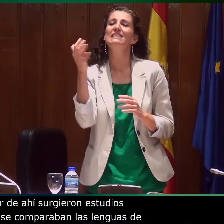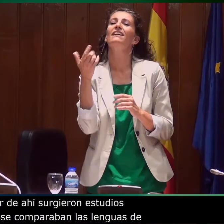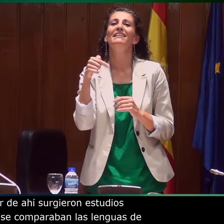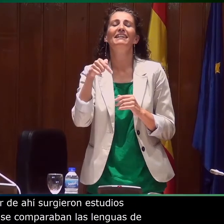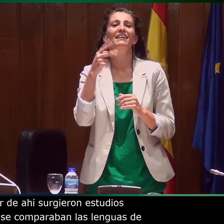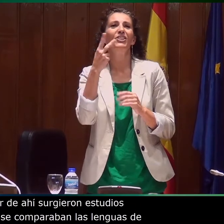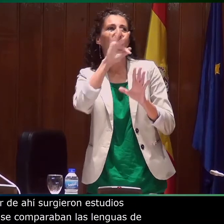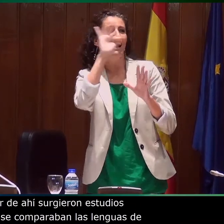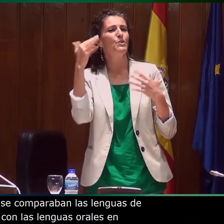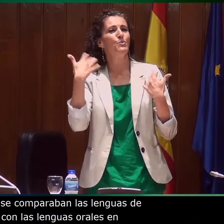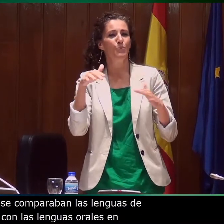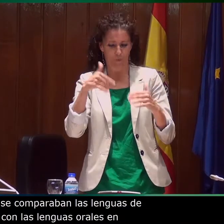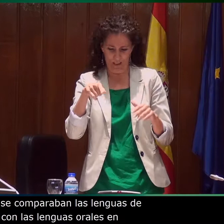Durante este congreso